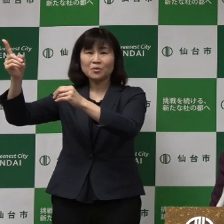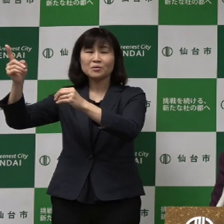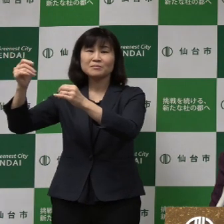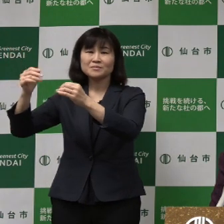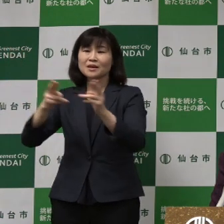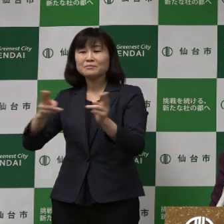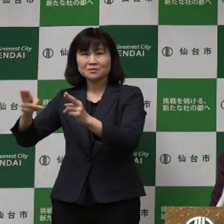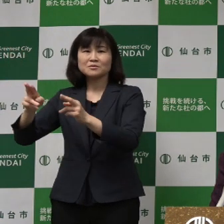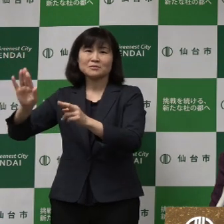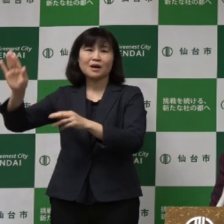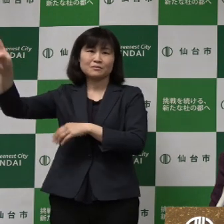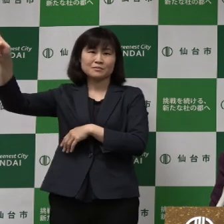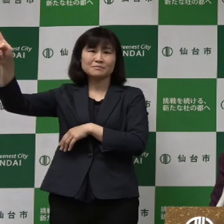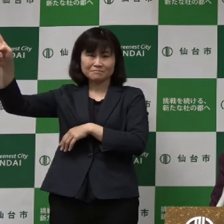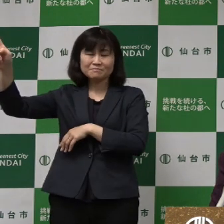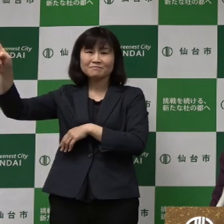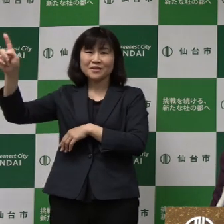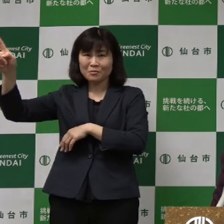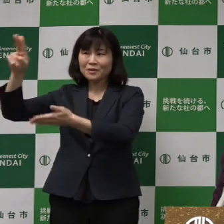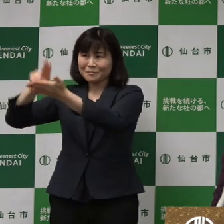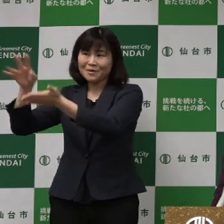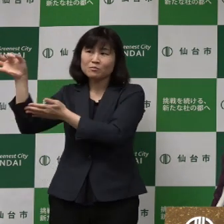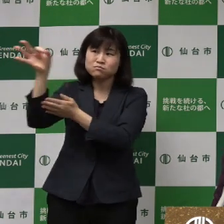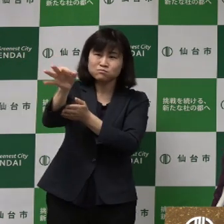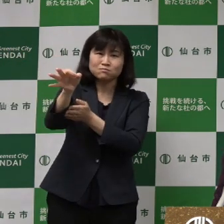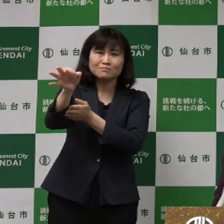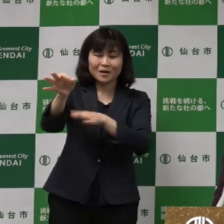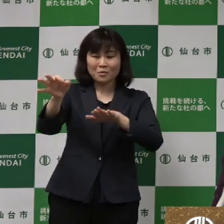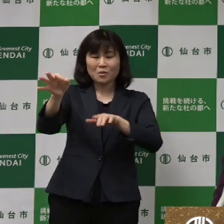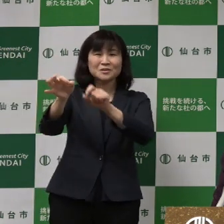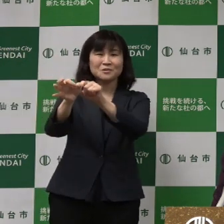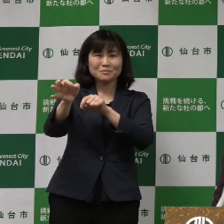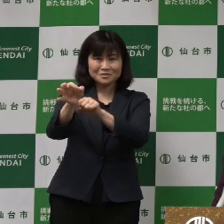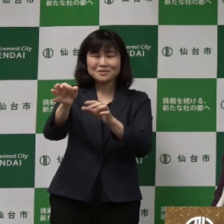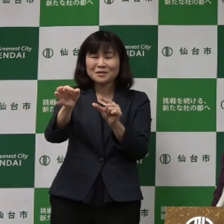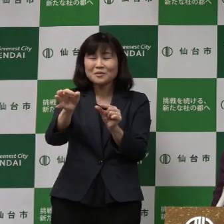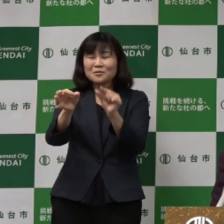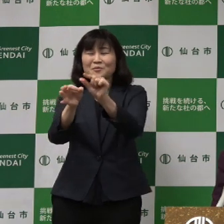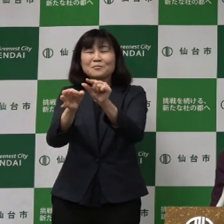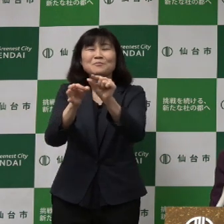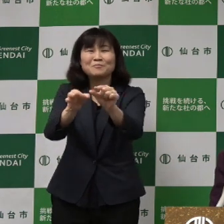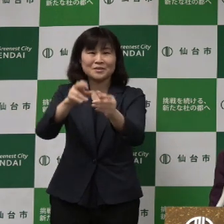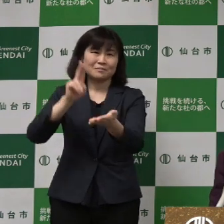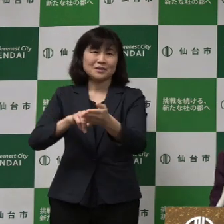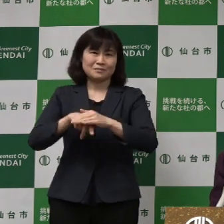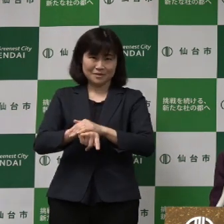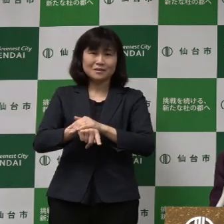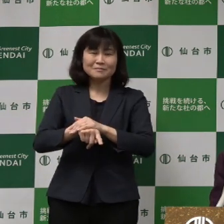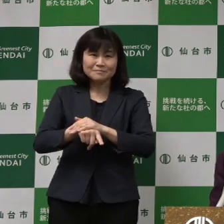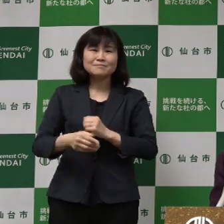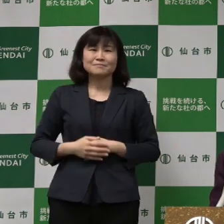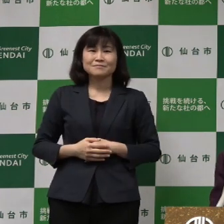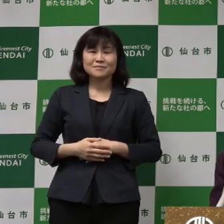受給された事業者を対象に、本市独自の支援策として支給するものです。3